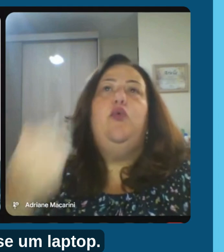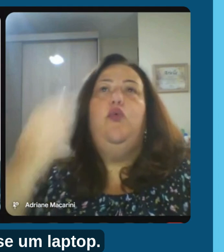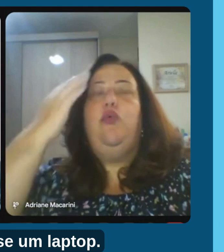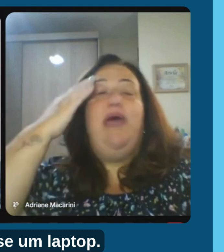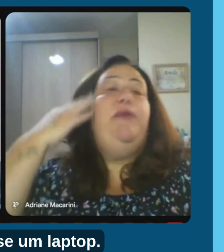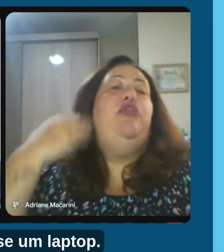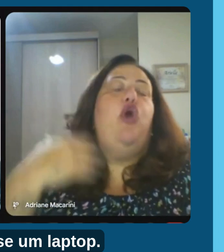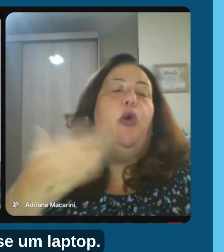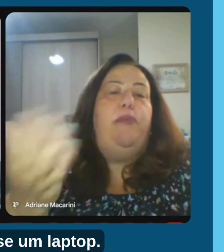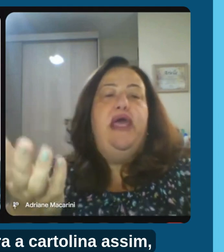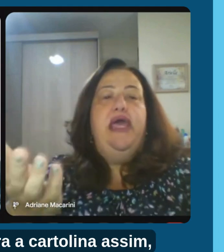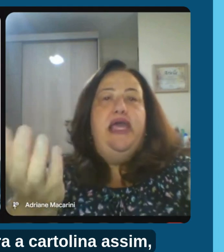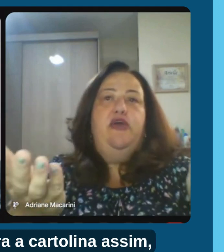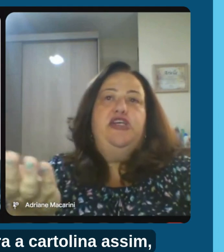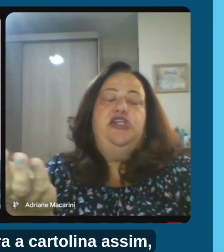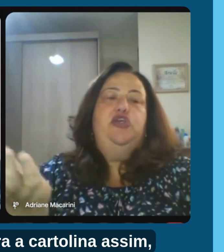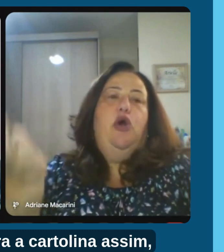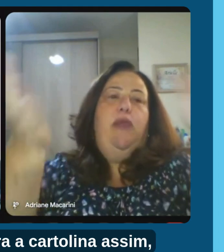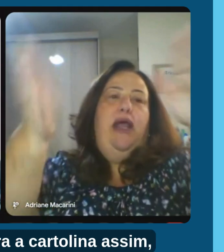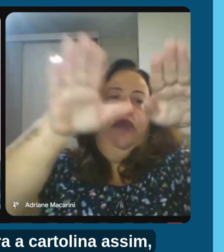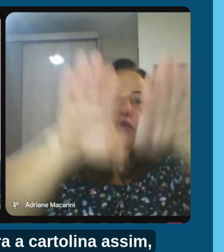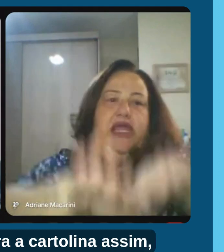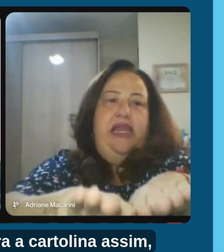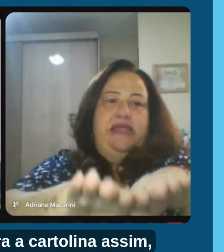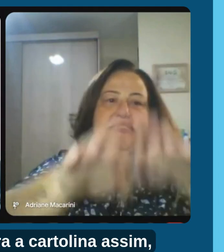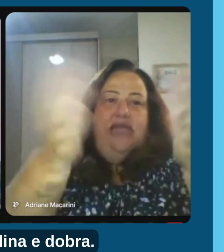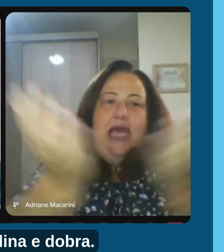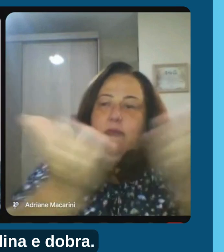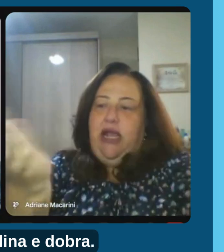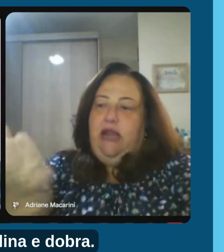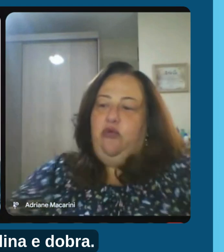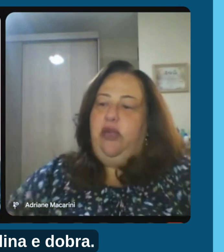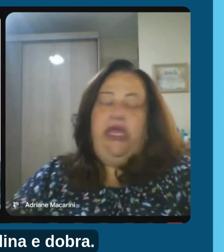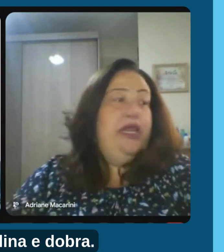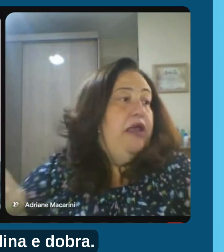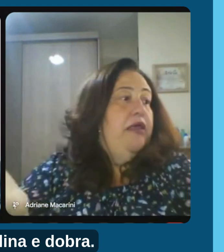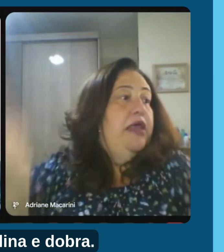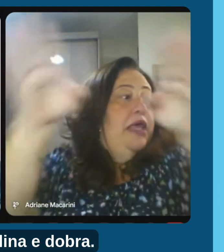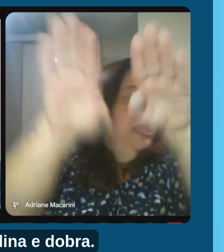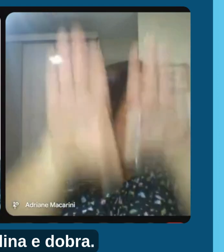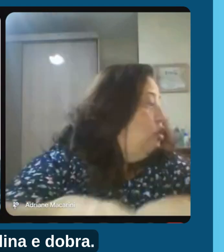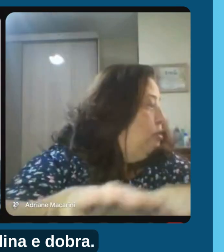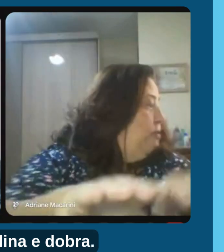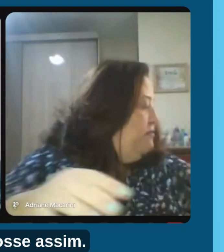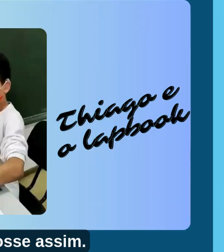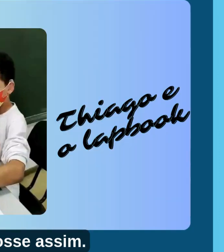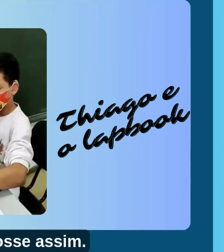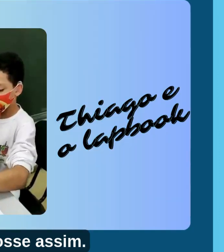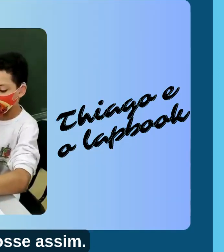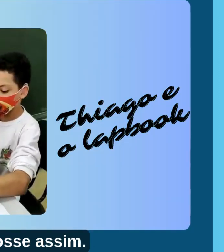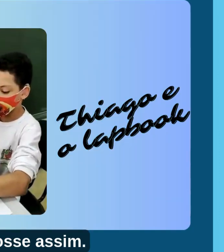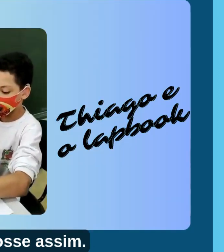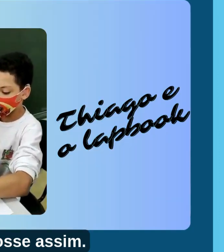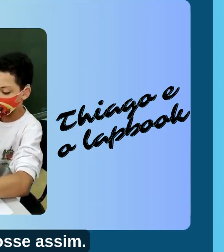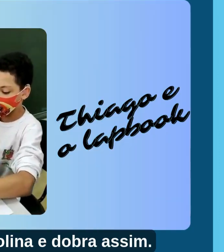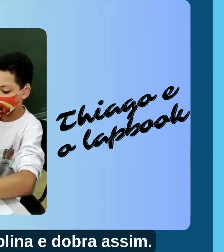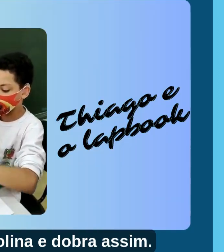um laptop. Então a gente dobra a cartolina, assim, abre a cartolina e dobra, como se fosse assim. A gente